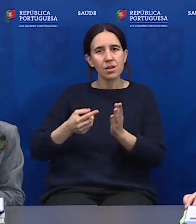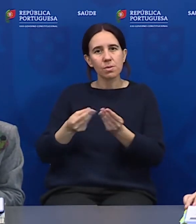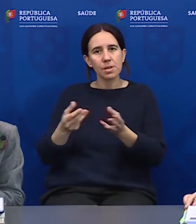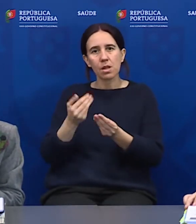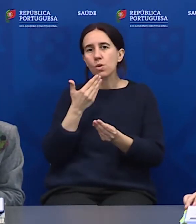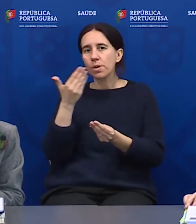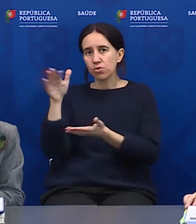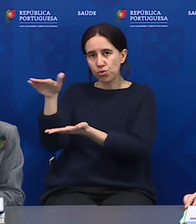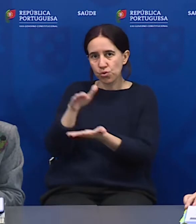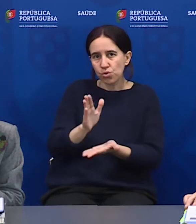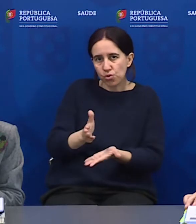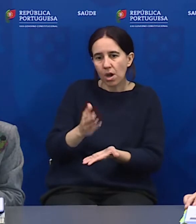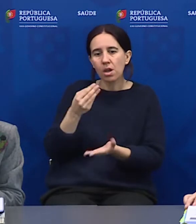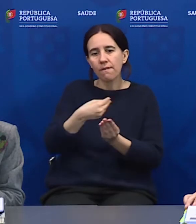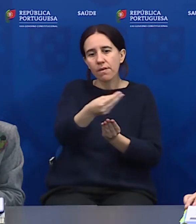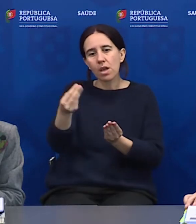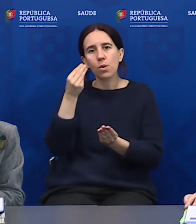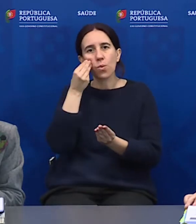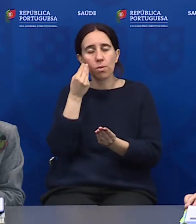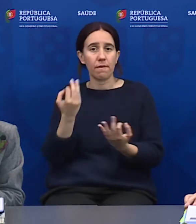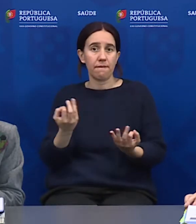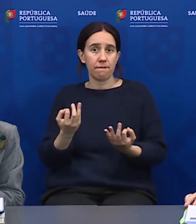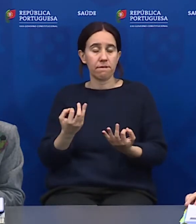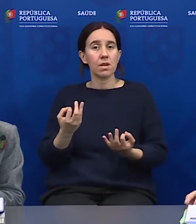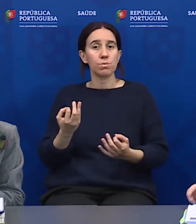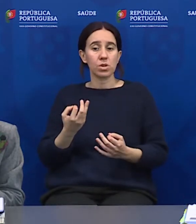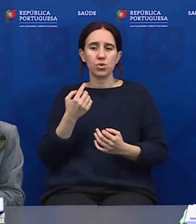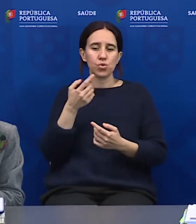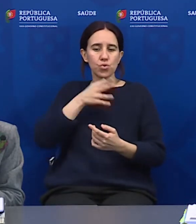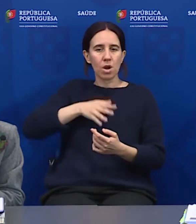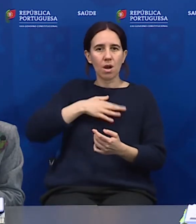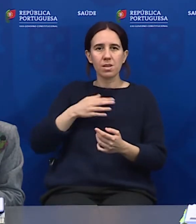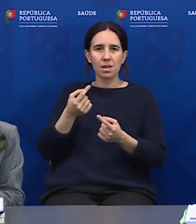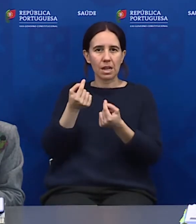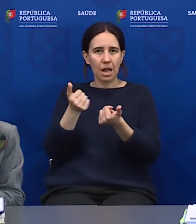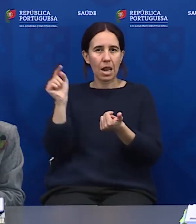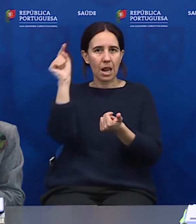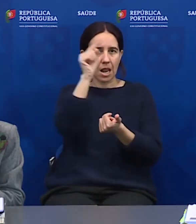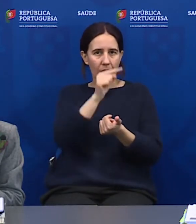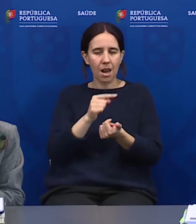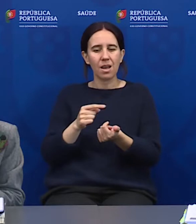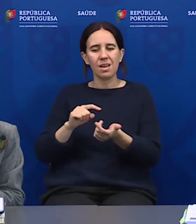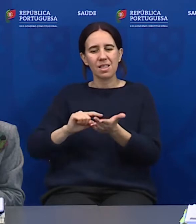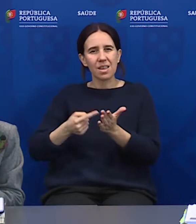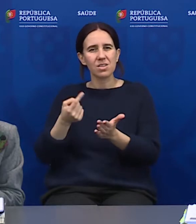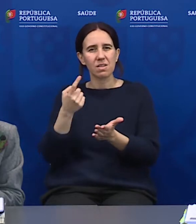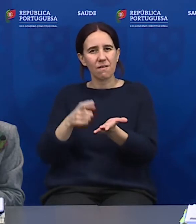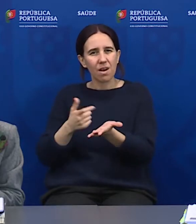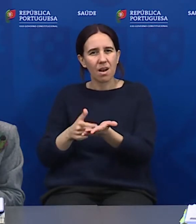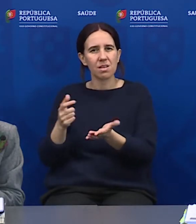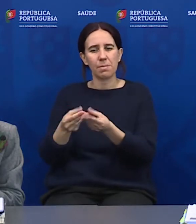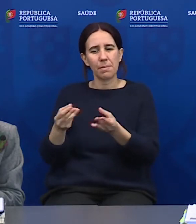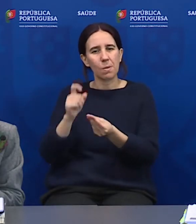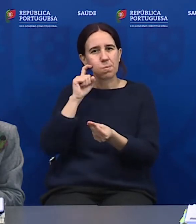foram encomendados e como é que vão ser distribuídos, uma vez que também já há relatos de escassez, de falta de testes e de